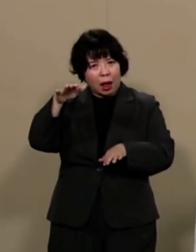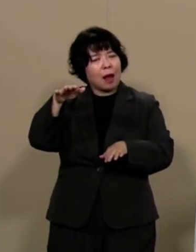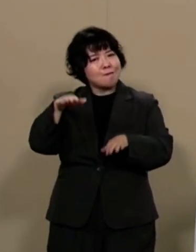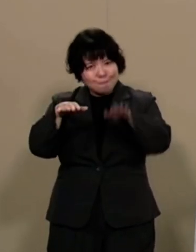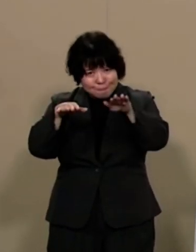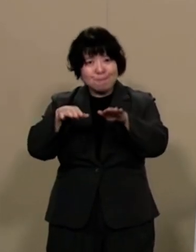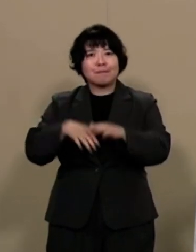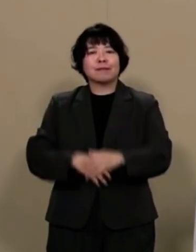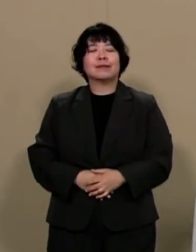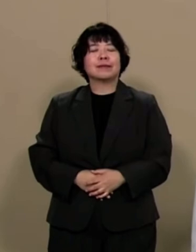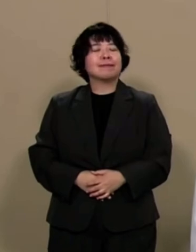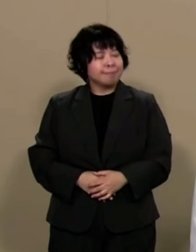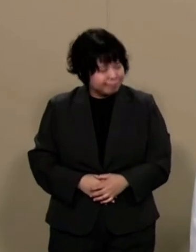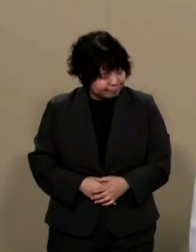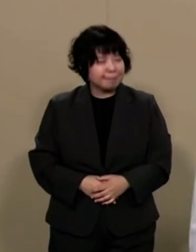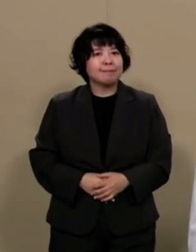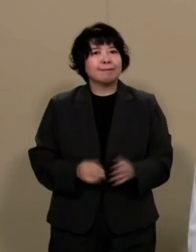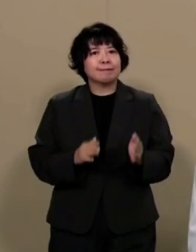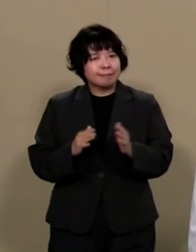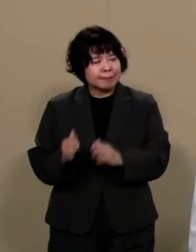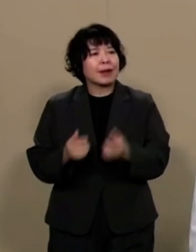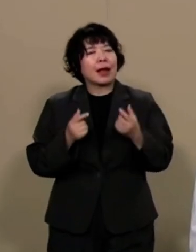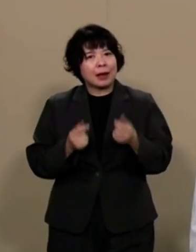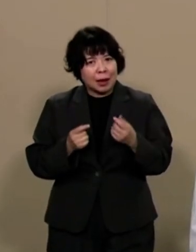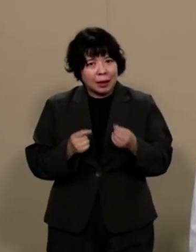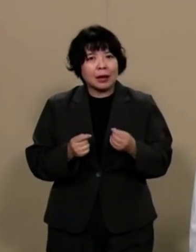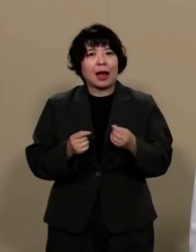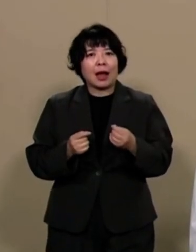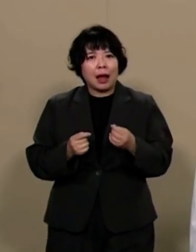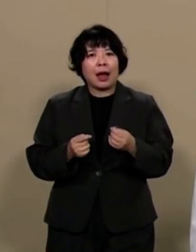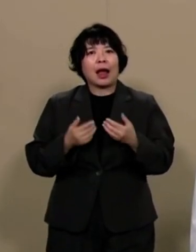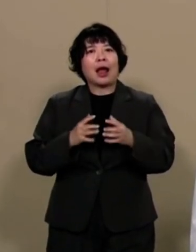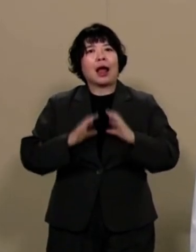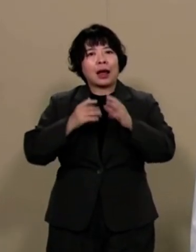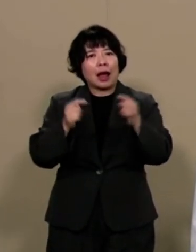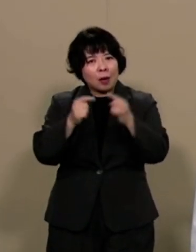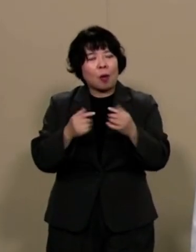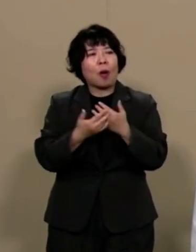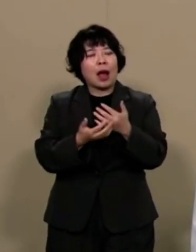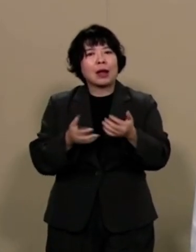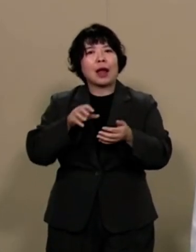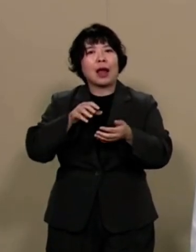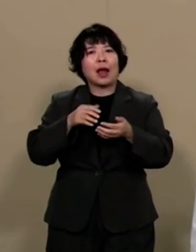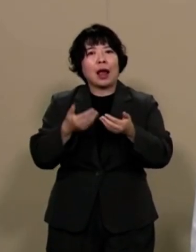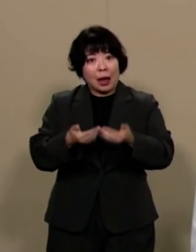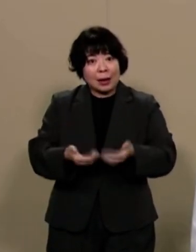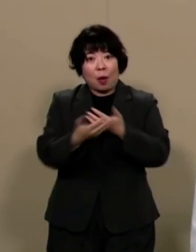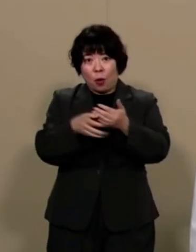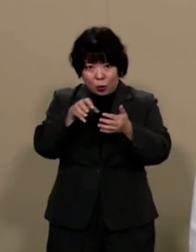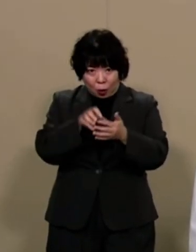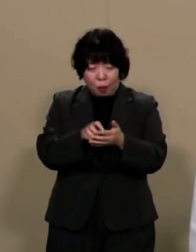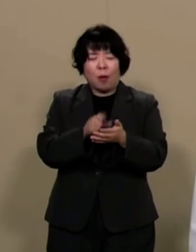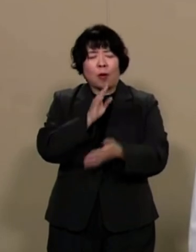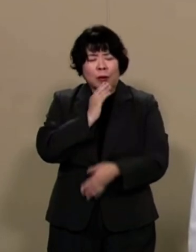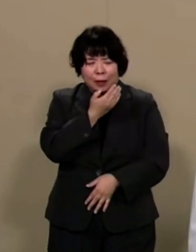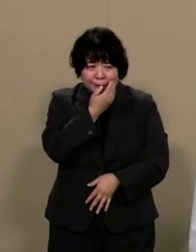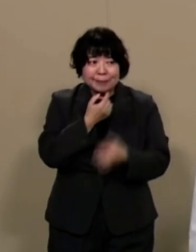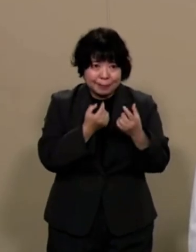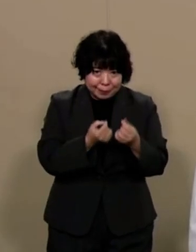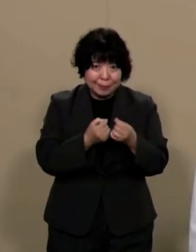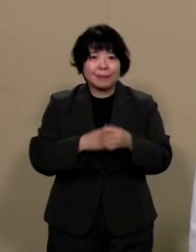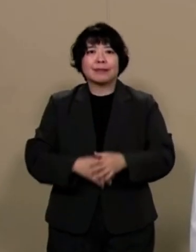をなくしますさてしっかりとした外交安全保障戦略これも今本当に重要に